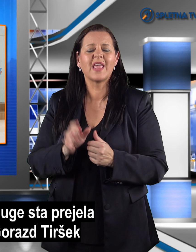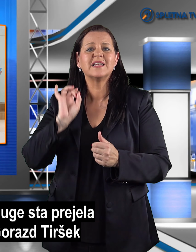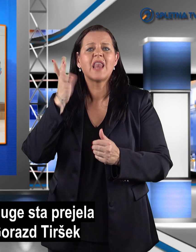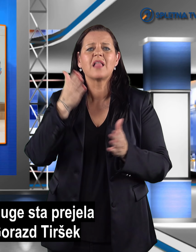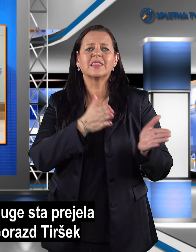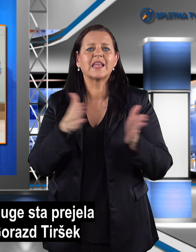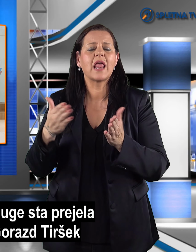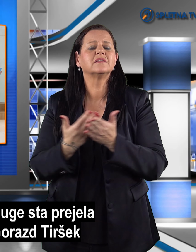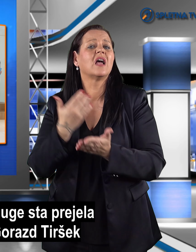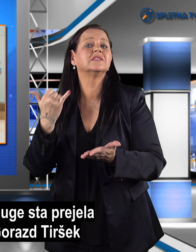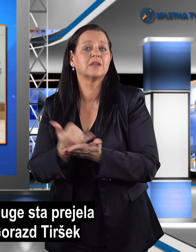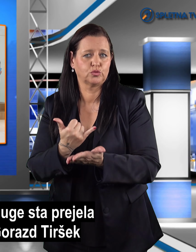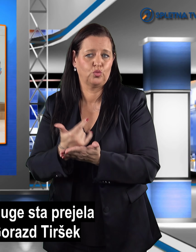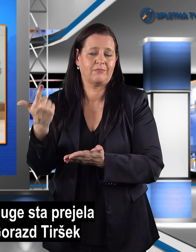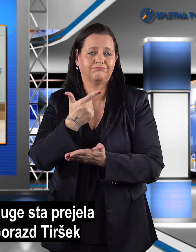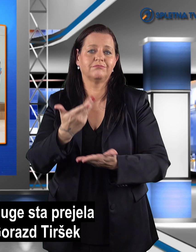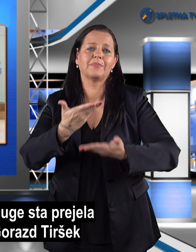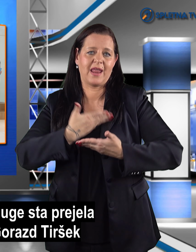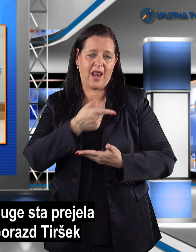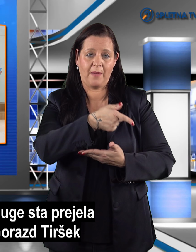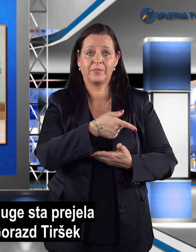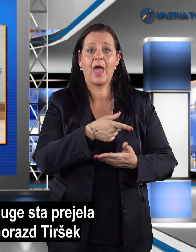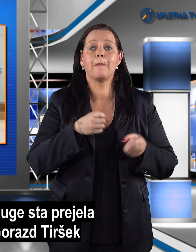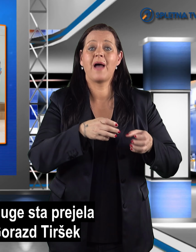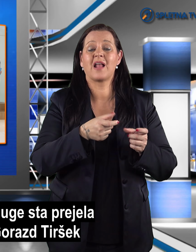Zlati red za zasluge sta prejela parastrelec Gorazd Tiršek